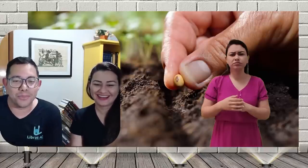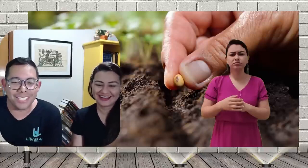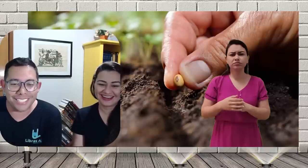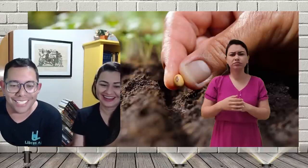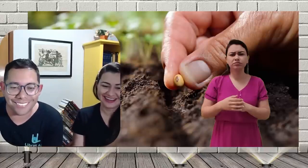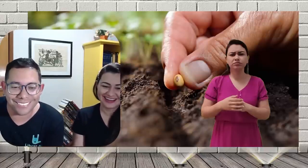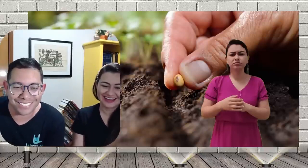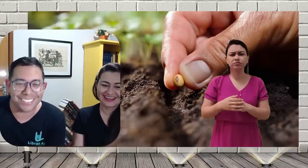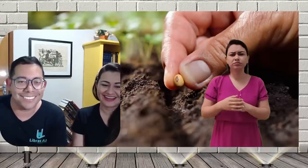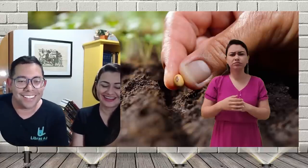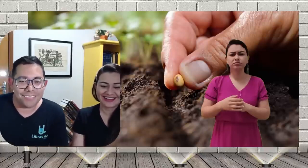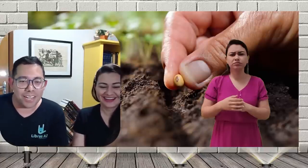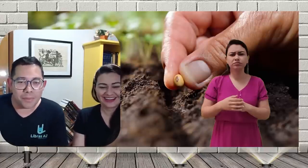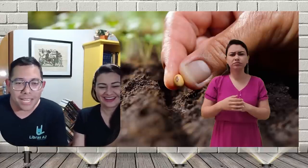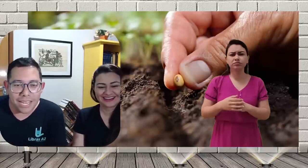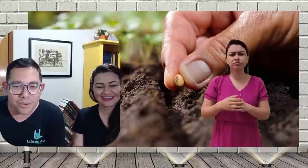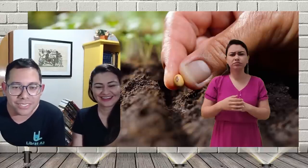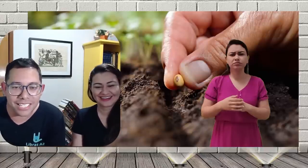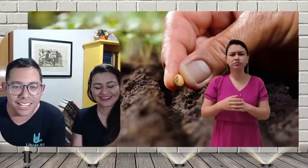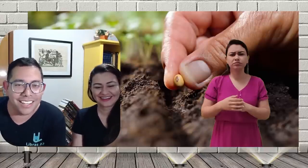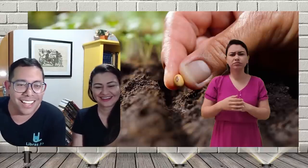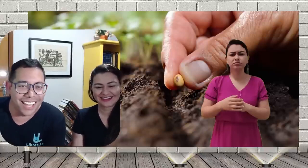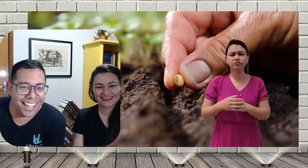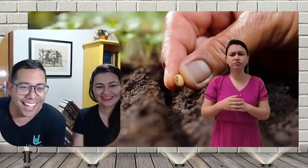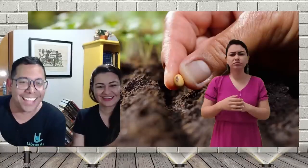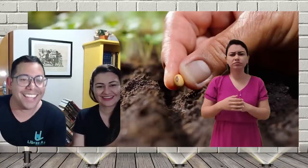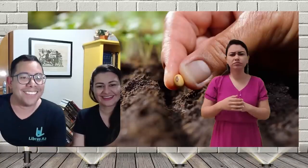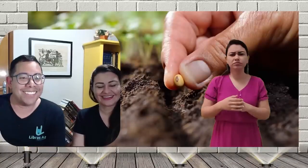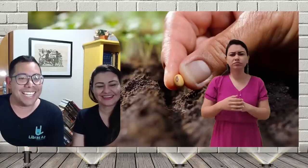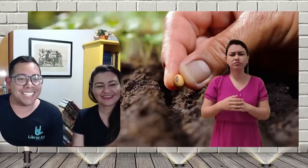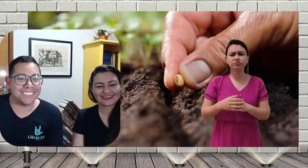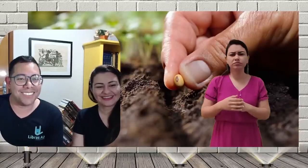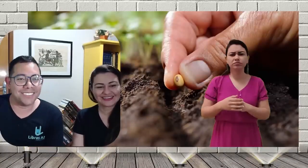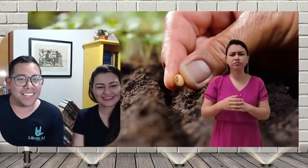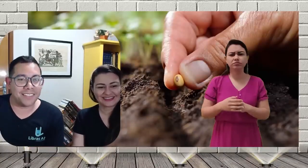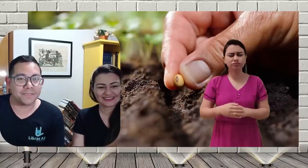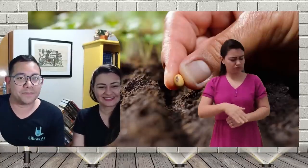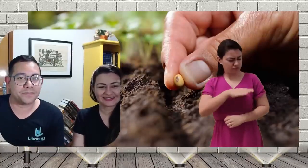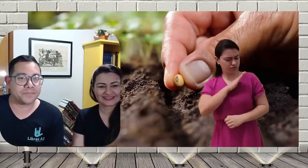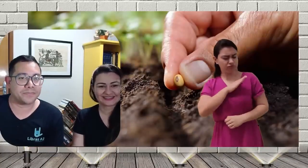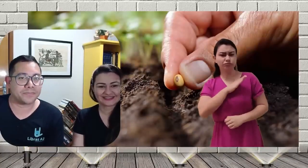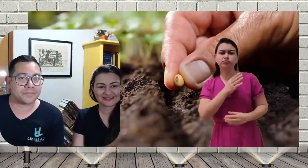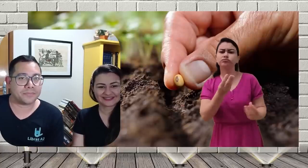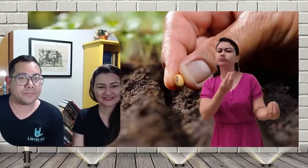bonita não, certo? Fala pra ele aí, Rosana. Beleza, muito bem.